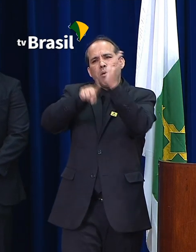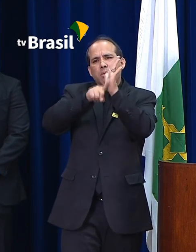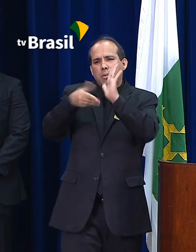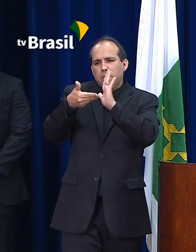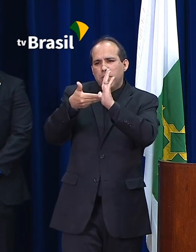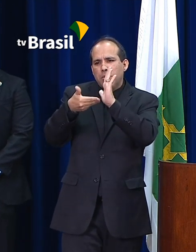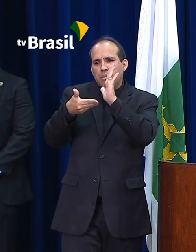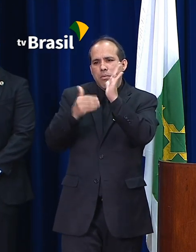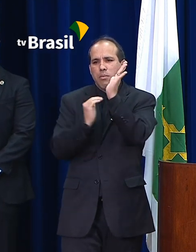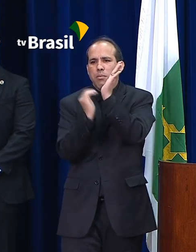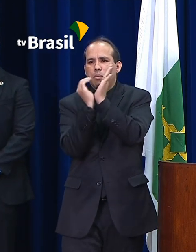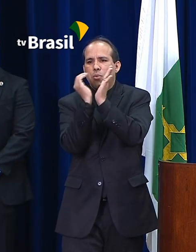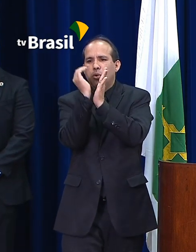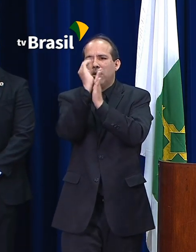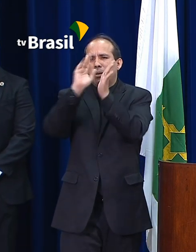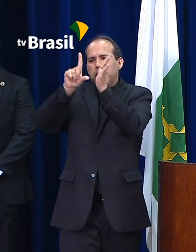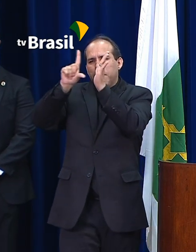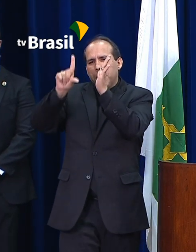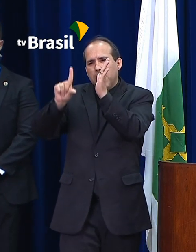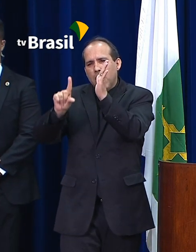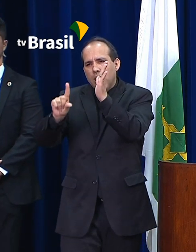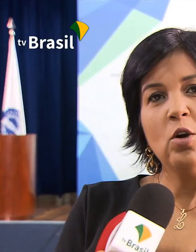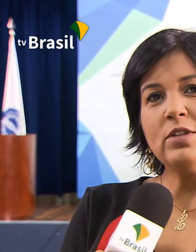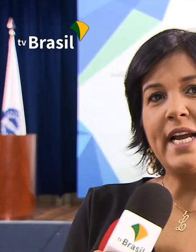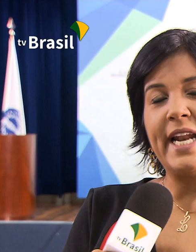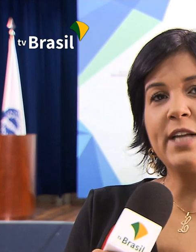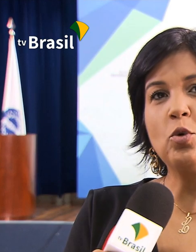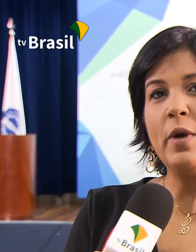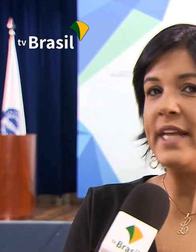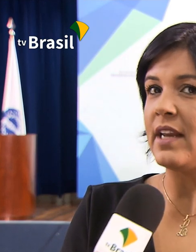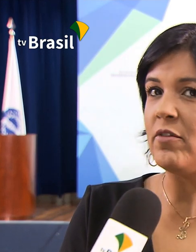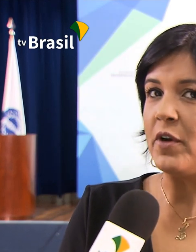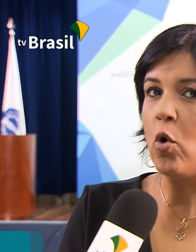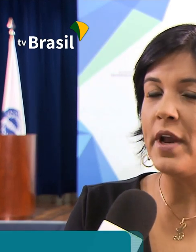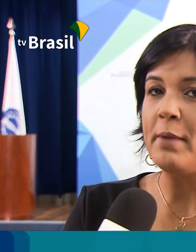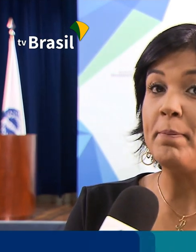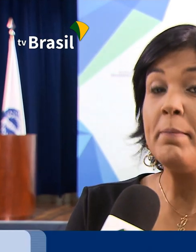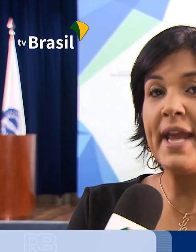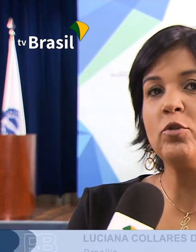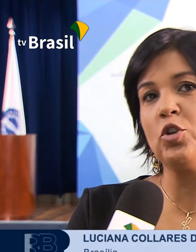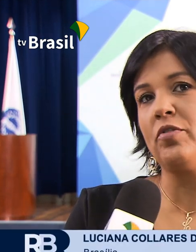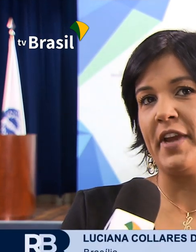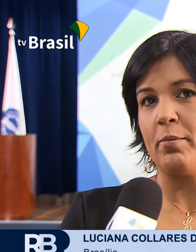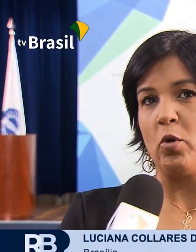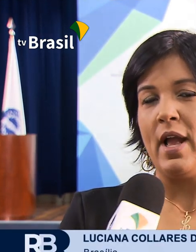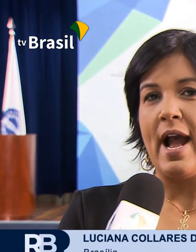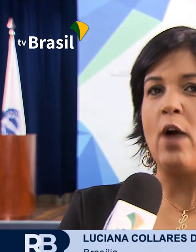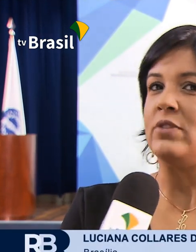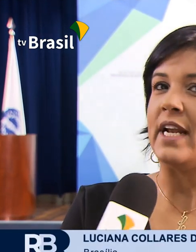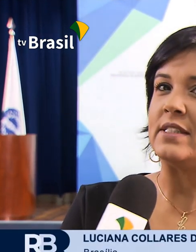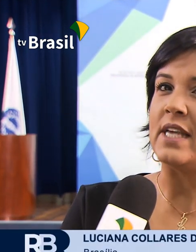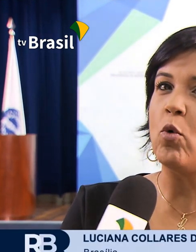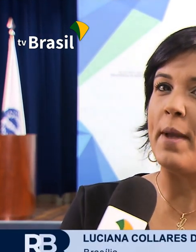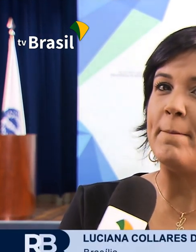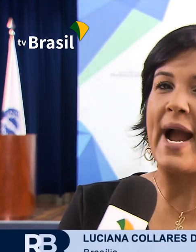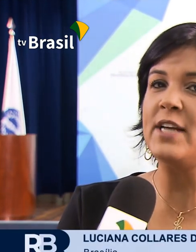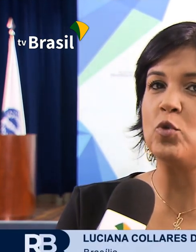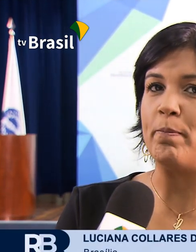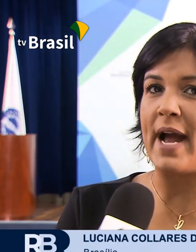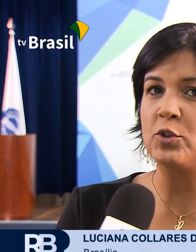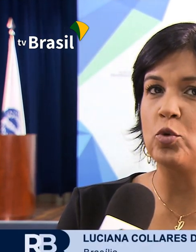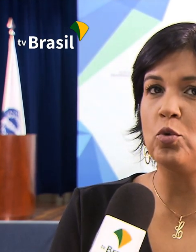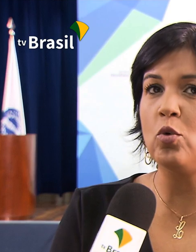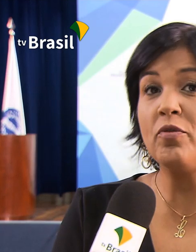órgãos para a condução de outras atividades. O decreto entra em vigor em 1º de novembro. A alteração é